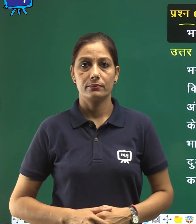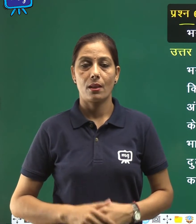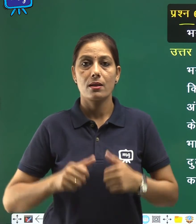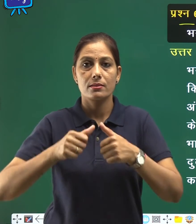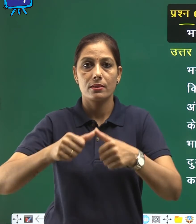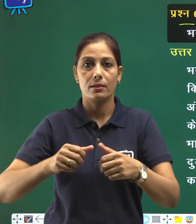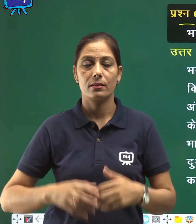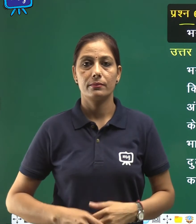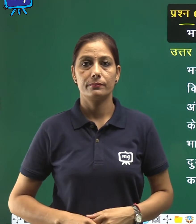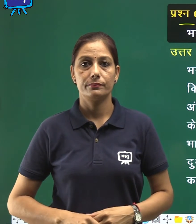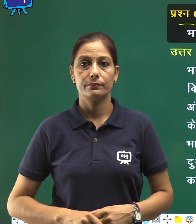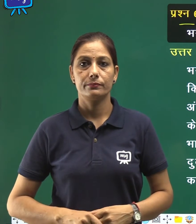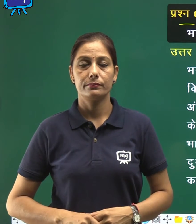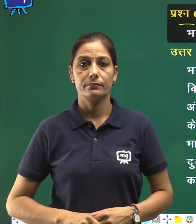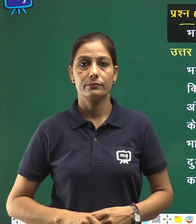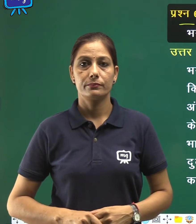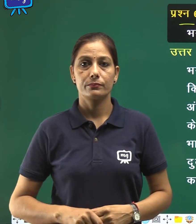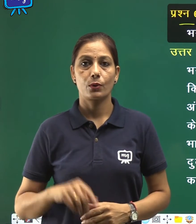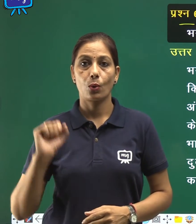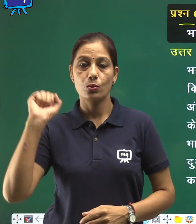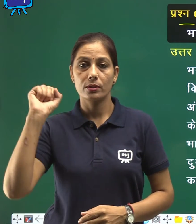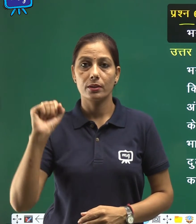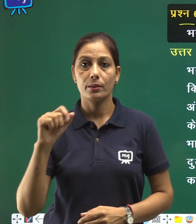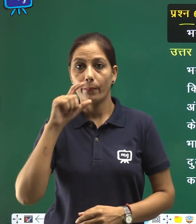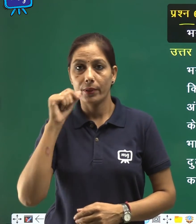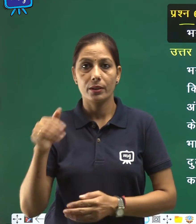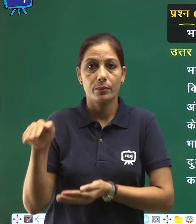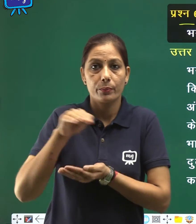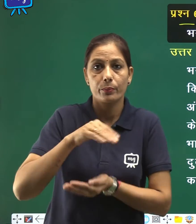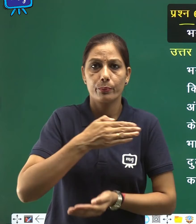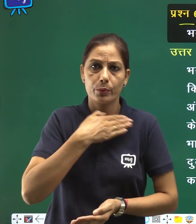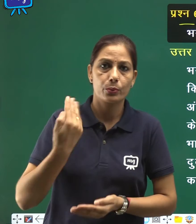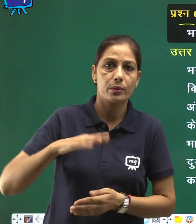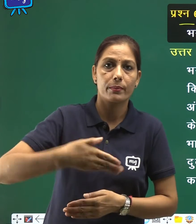उत्तर है बेटे की मृत्यु के बाद